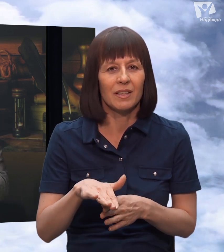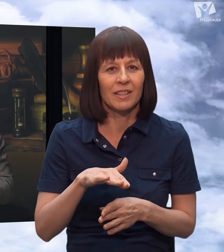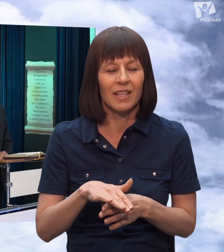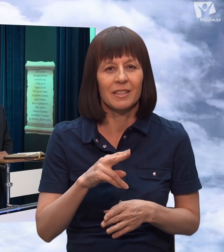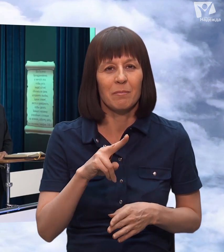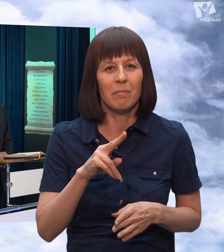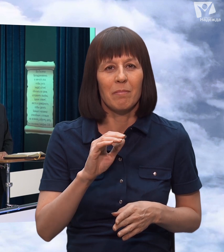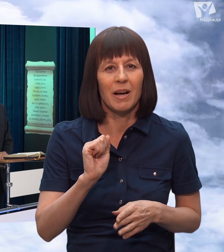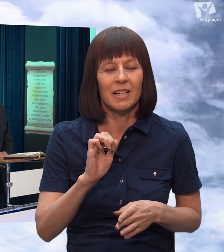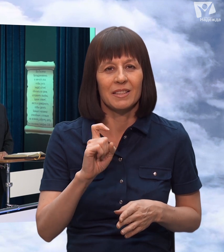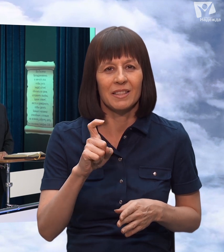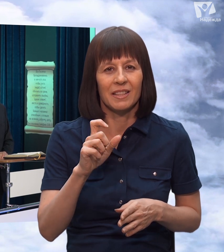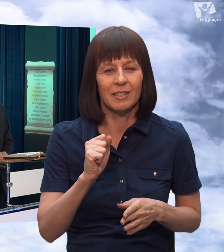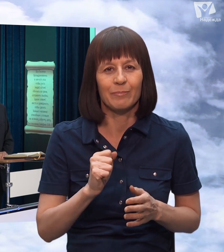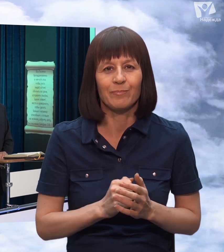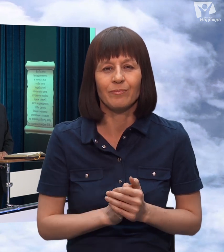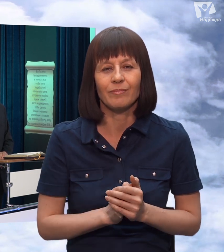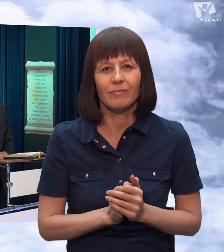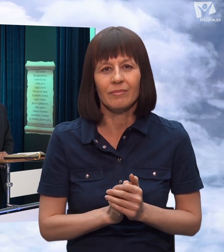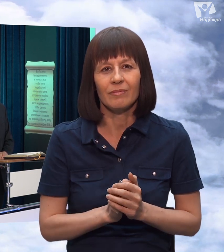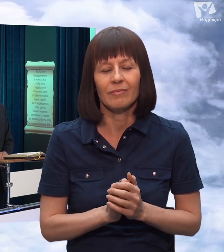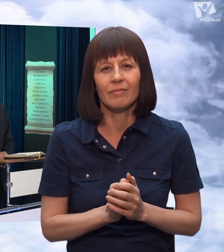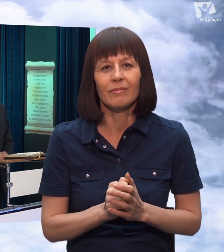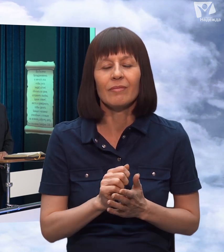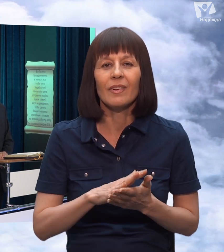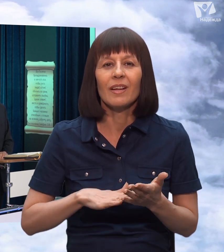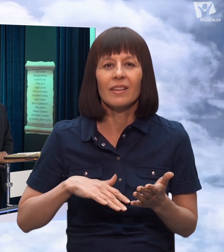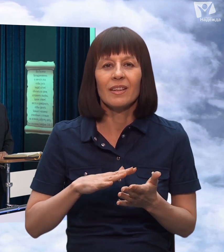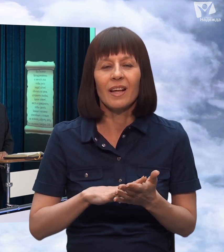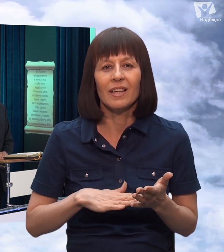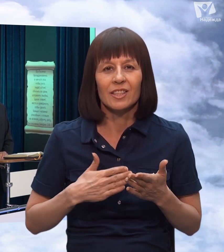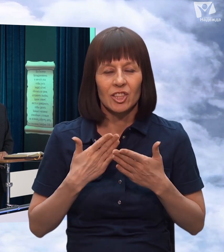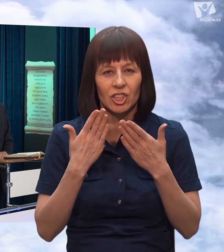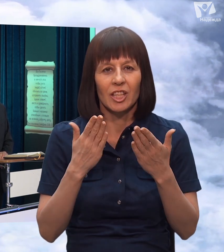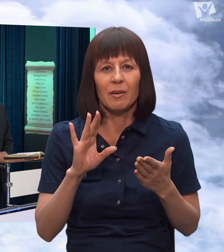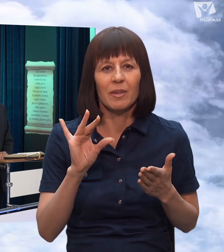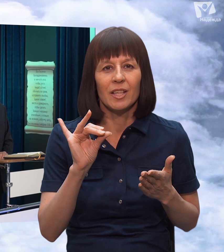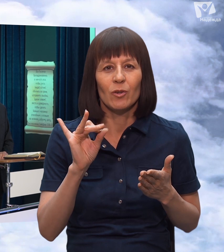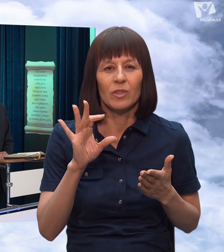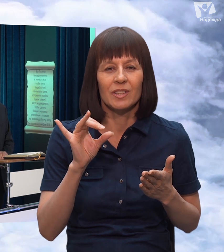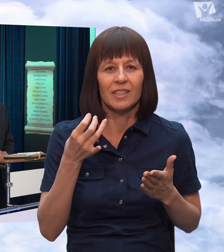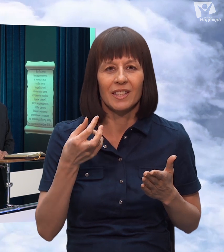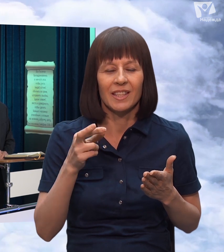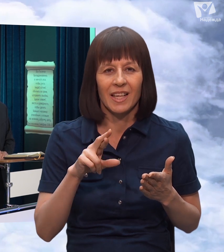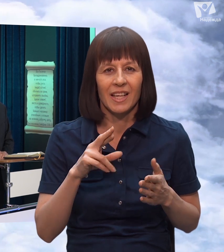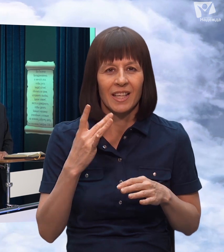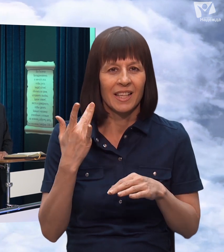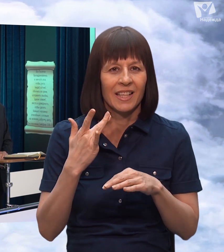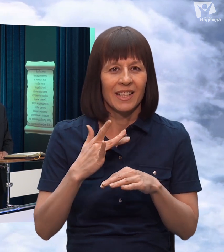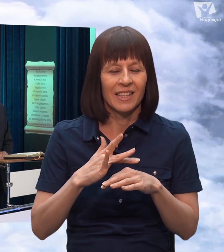оси это делает и далее мы читаем о том что он истребил